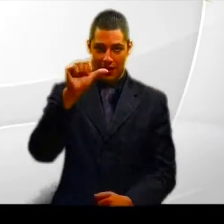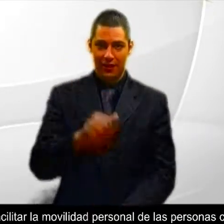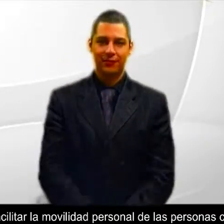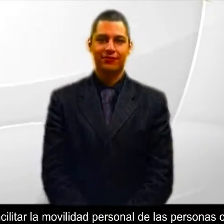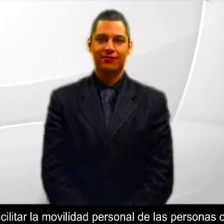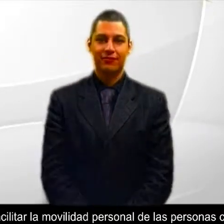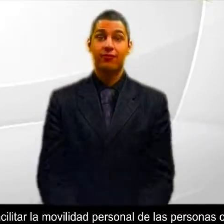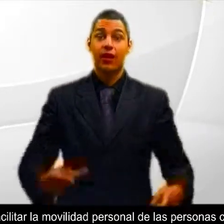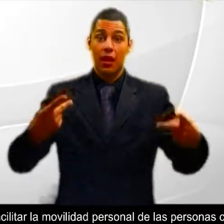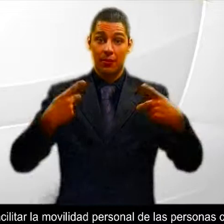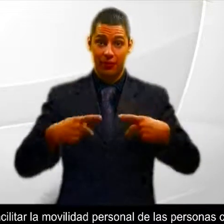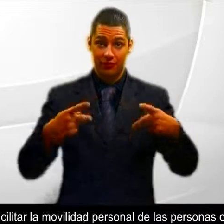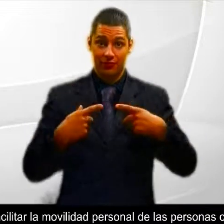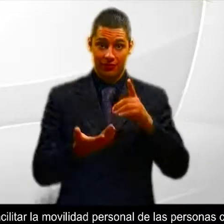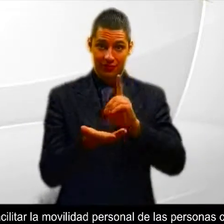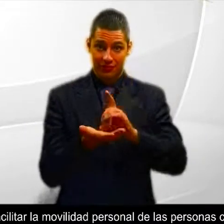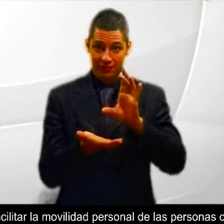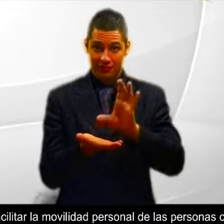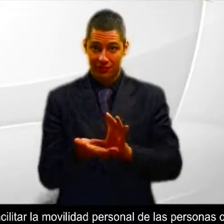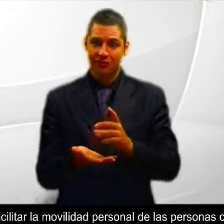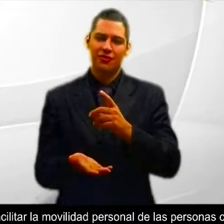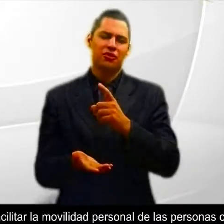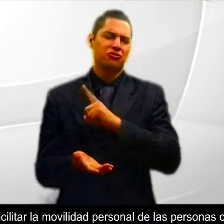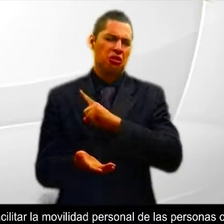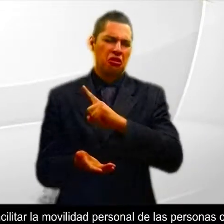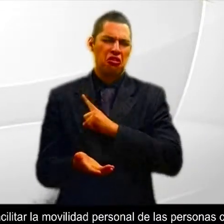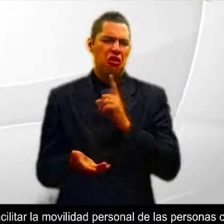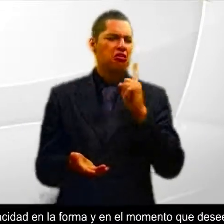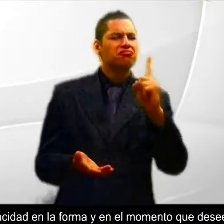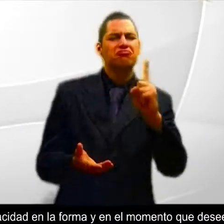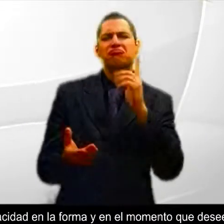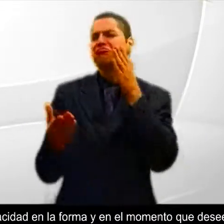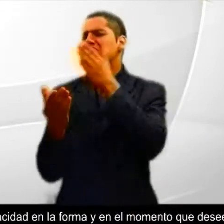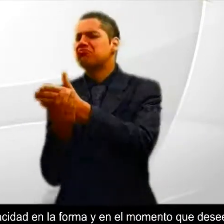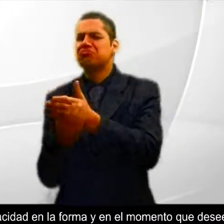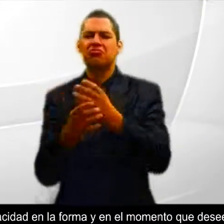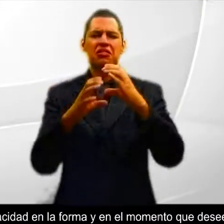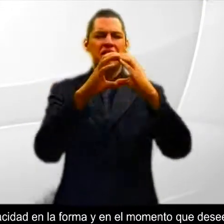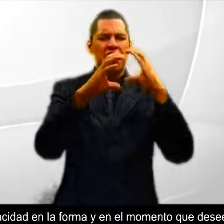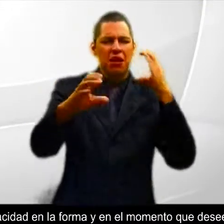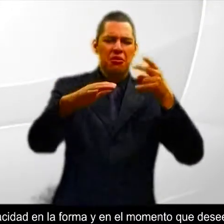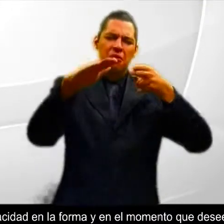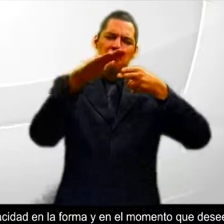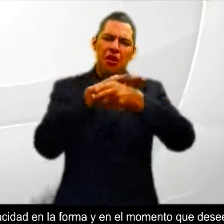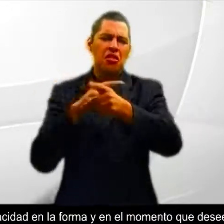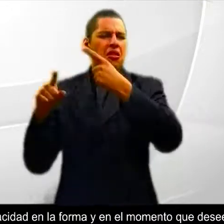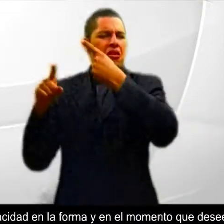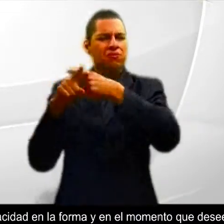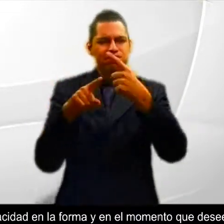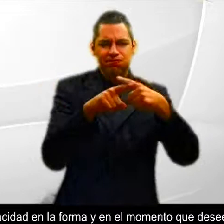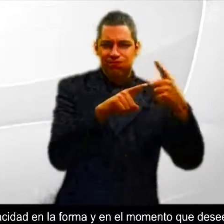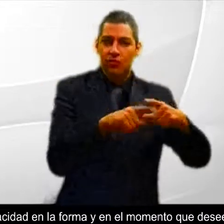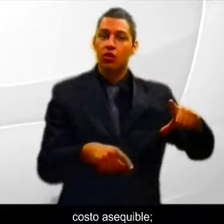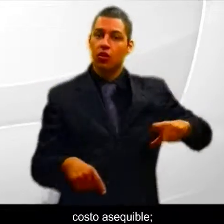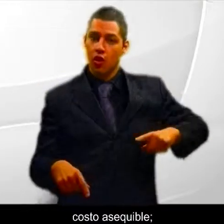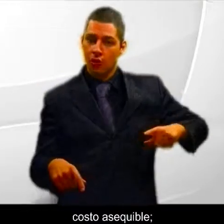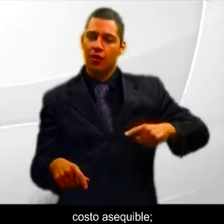a. facilitar la movilidad personal de las personas con discapacidad en la forma y en el momento que deseen a un costo